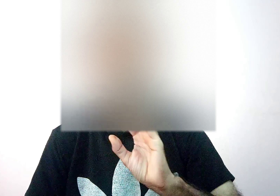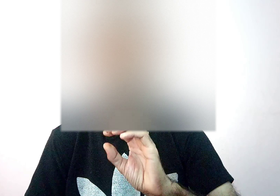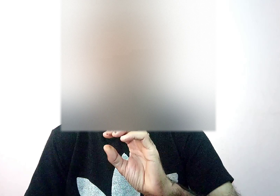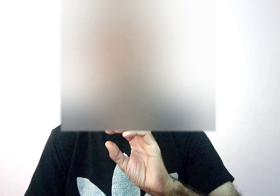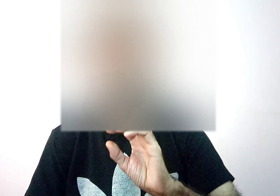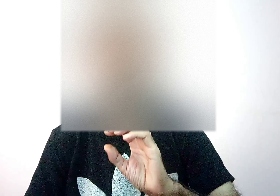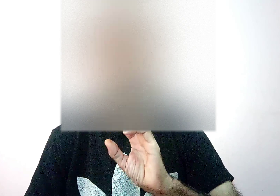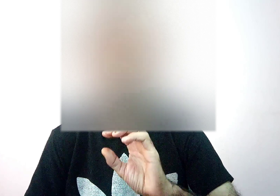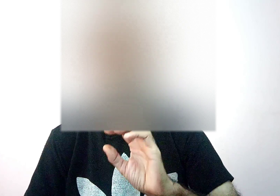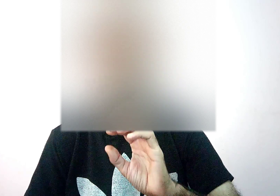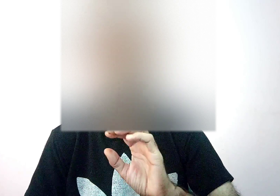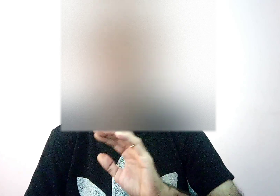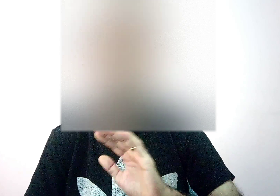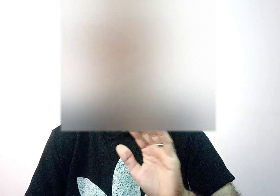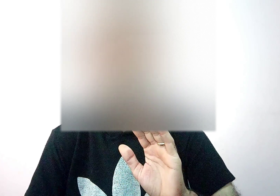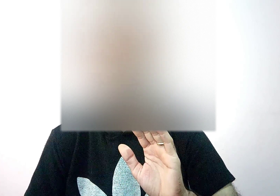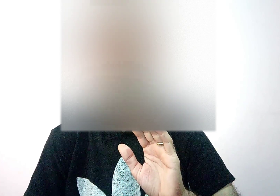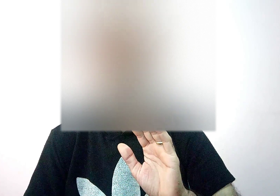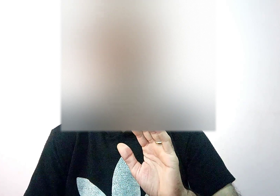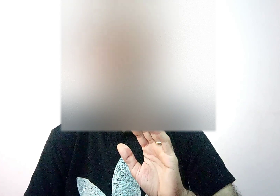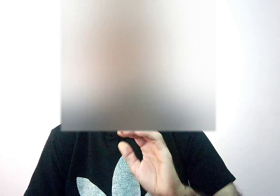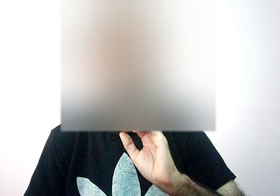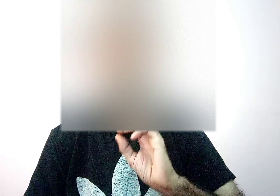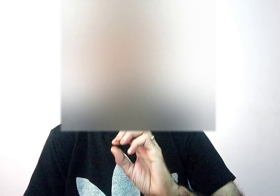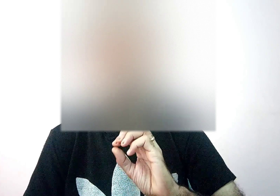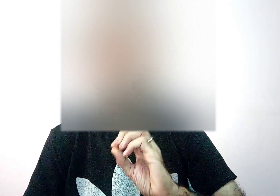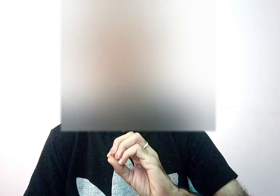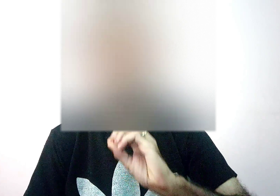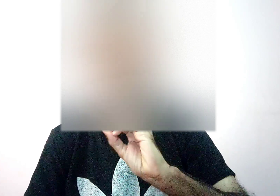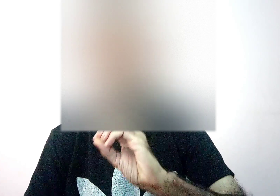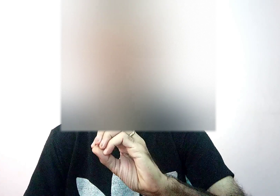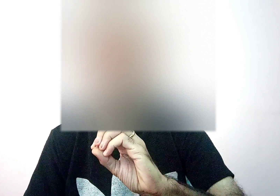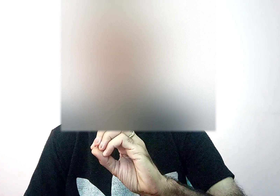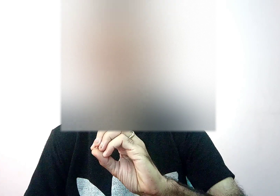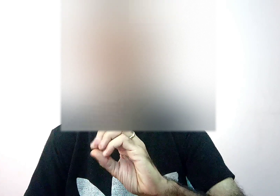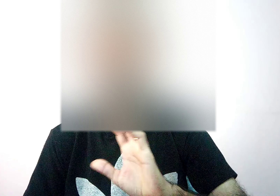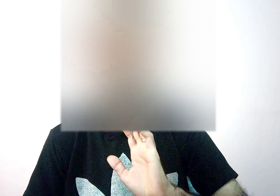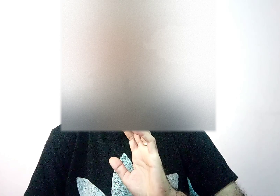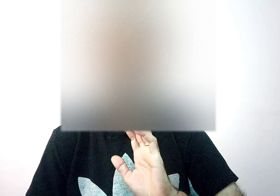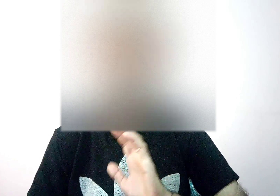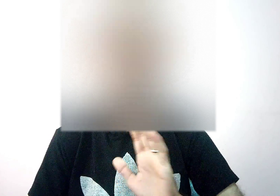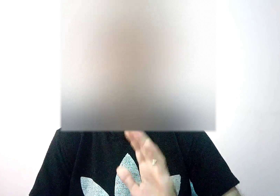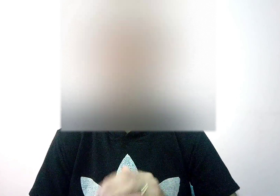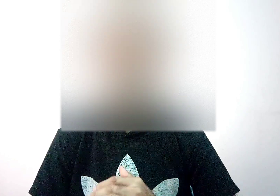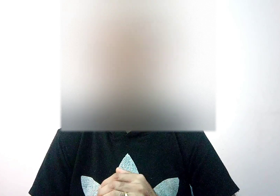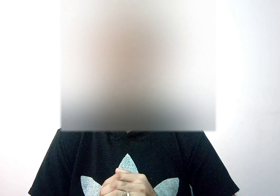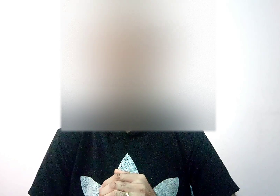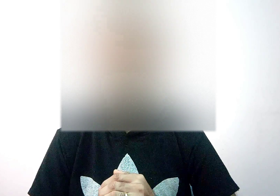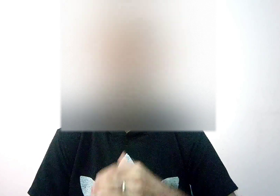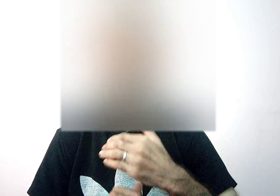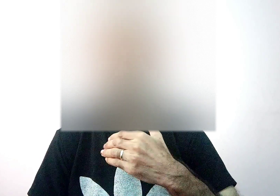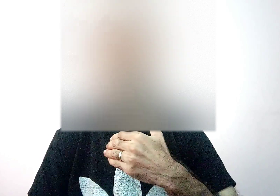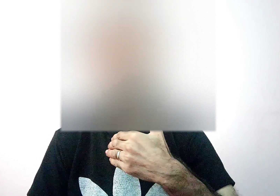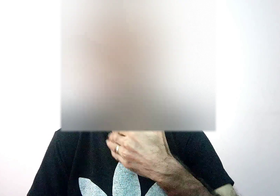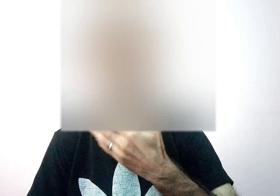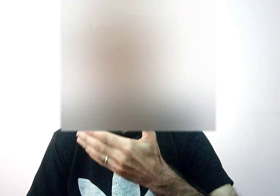المياه تعتبر حياة أو موت لأي شعب، فهل ممكن مصر تتنازل؟ لا، صعب. أنا مش